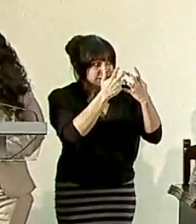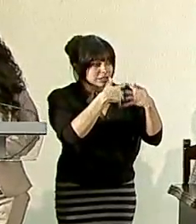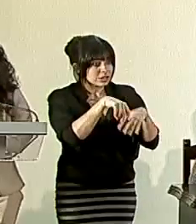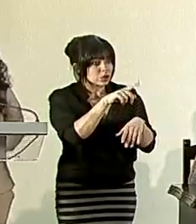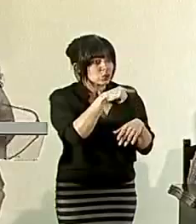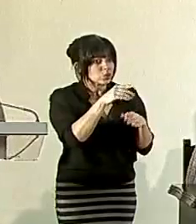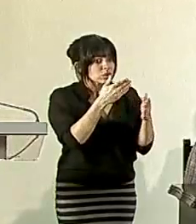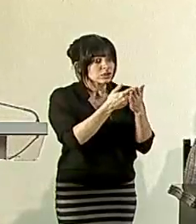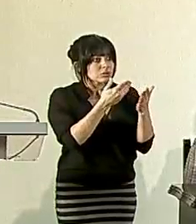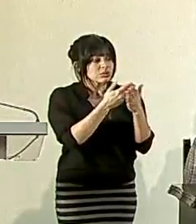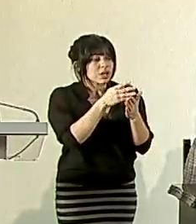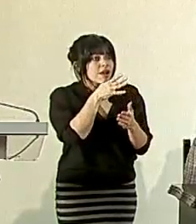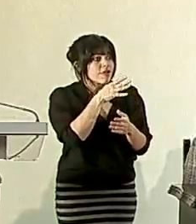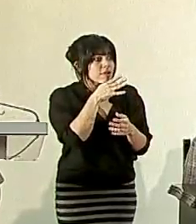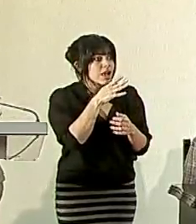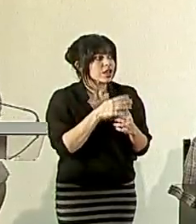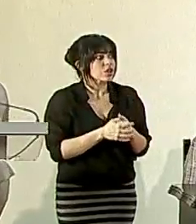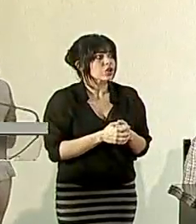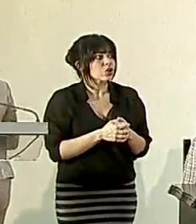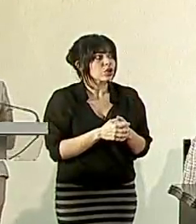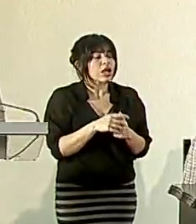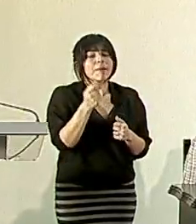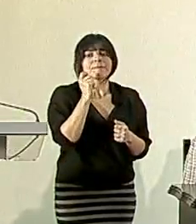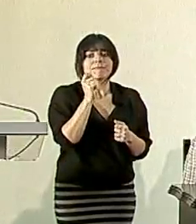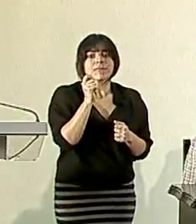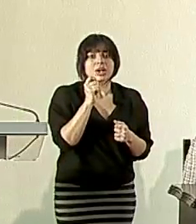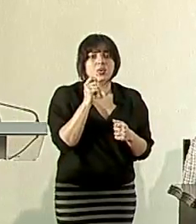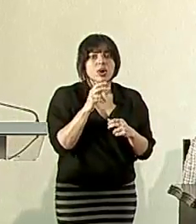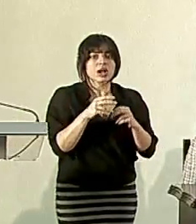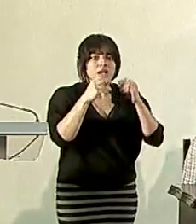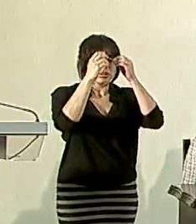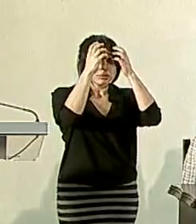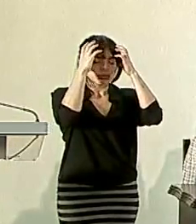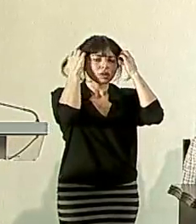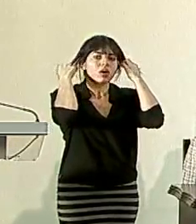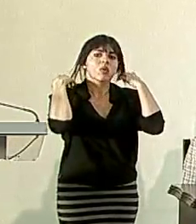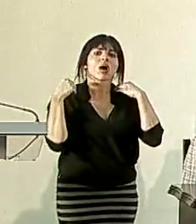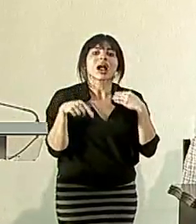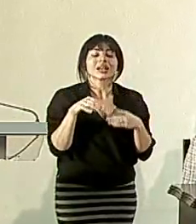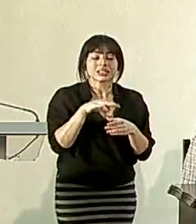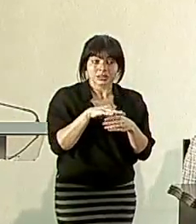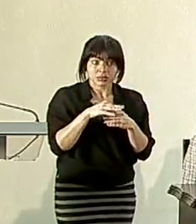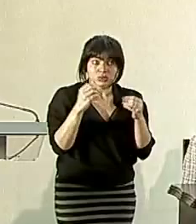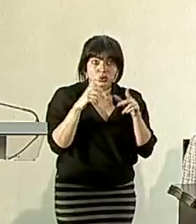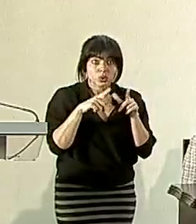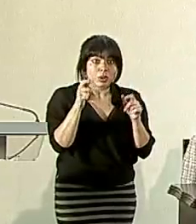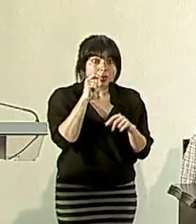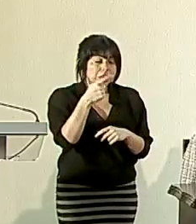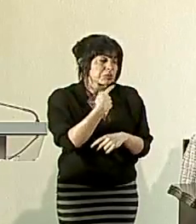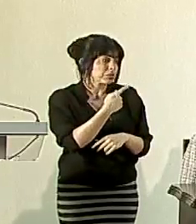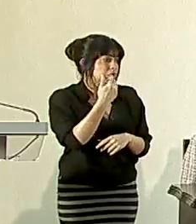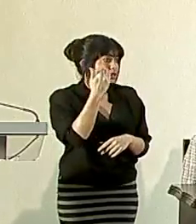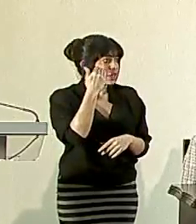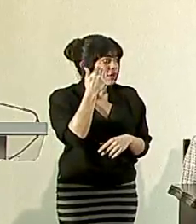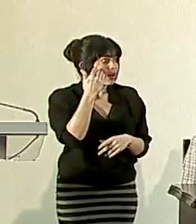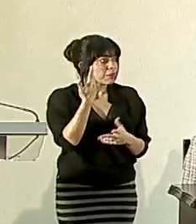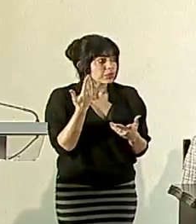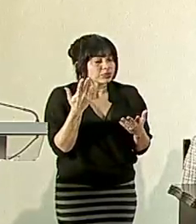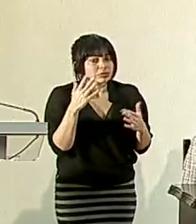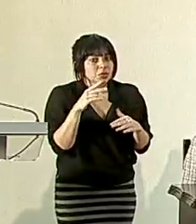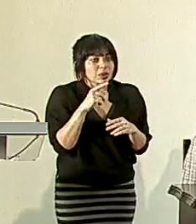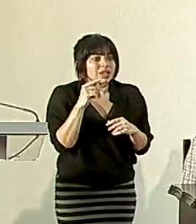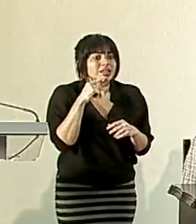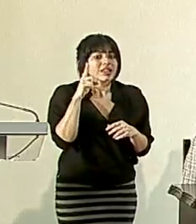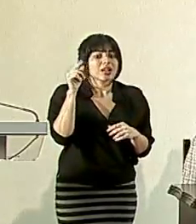ustedes están proponiendo está hablando de que la marihuana sea nacional, porque aquí siembran en muchísimos lados, y usted y yo lo sabemos, o si no hay que ir